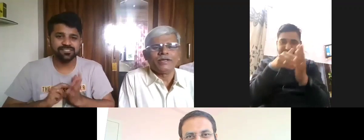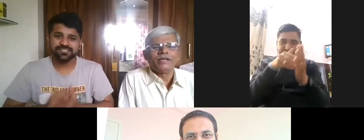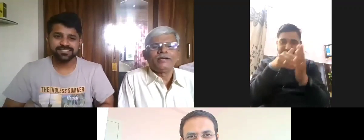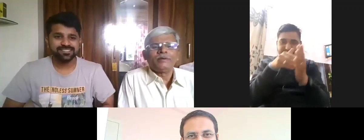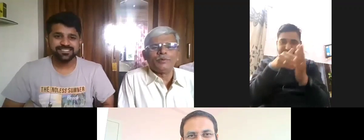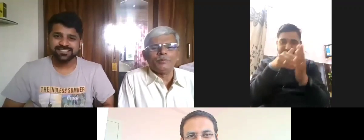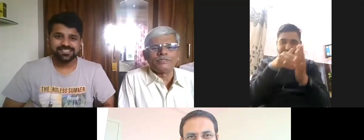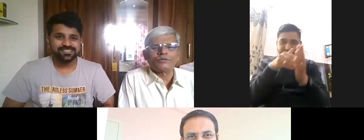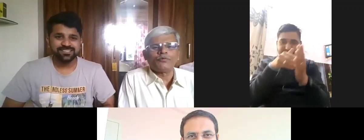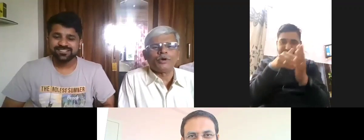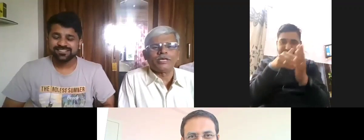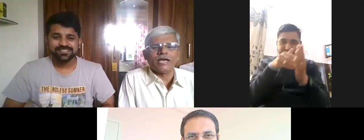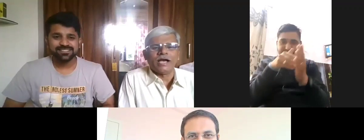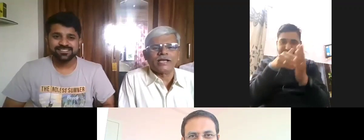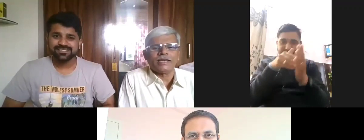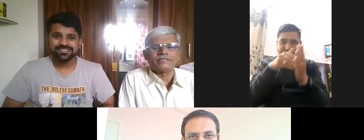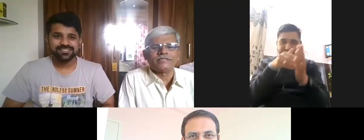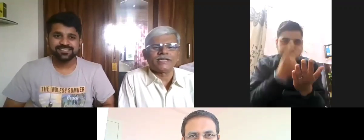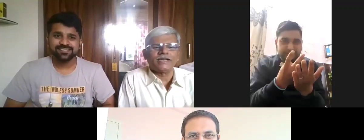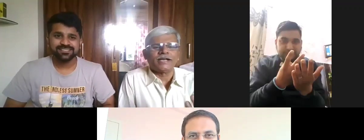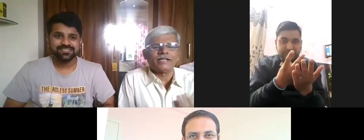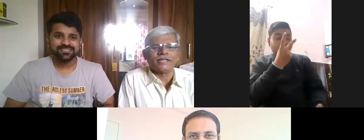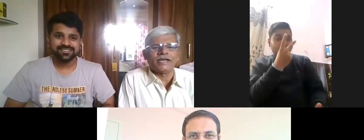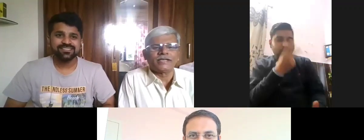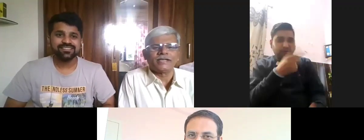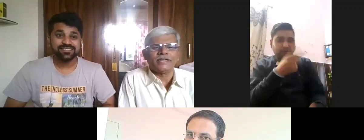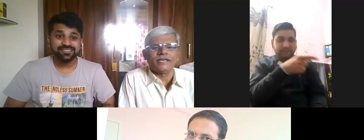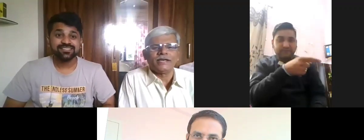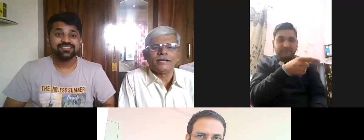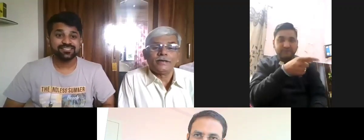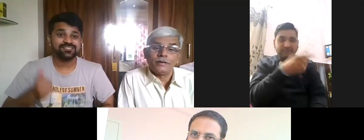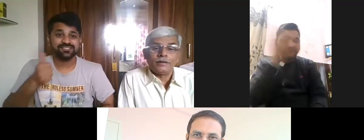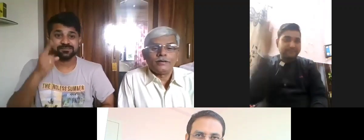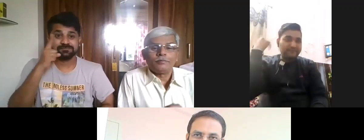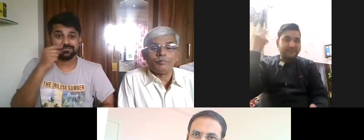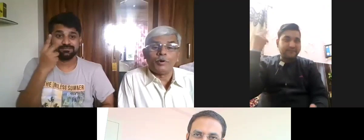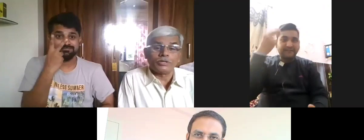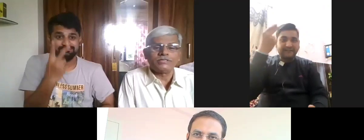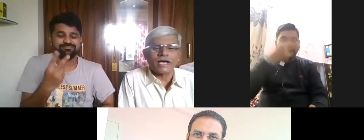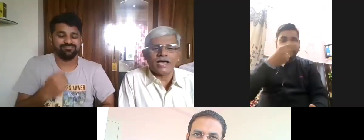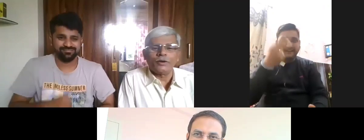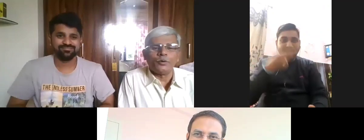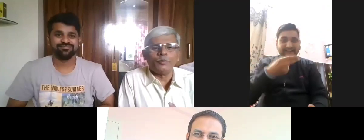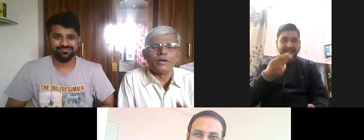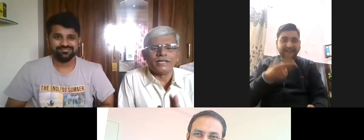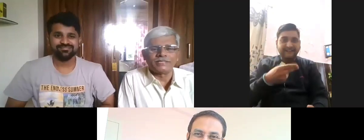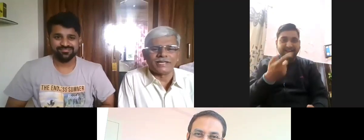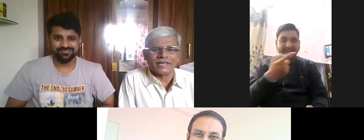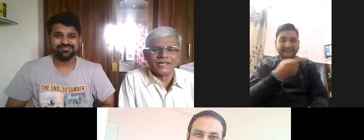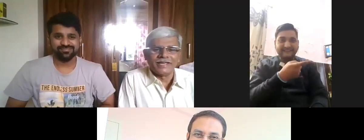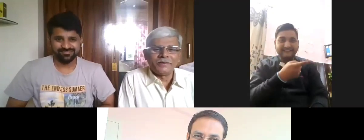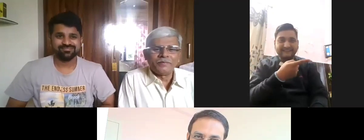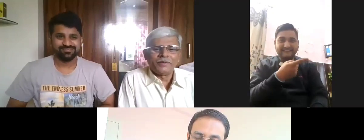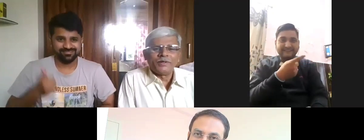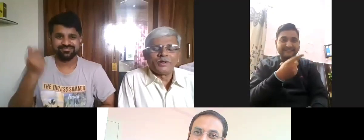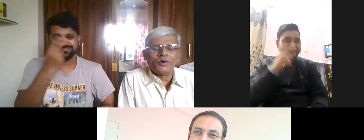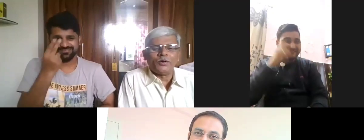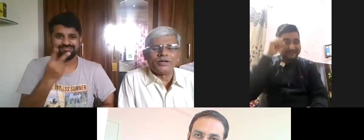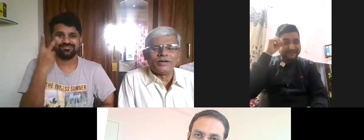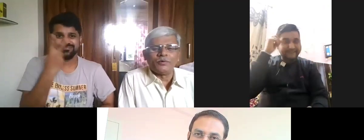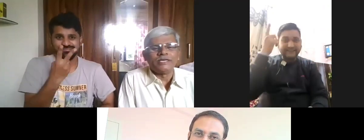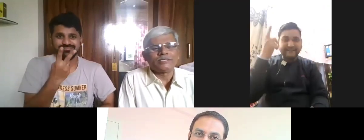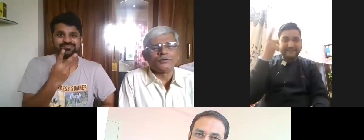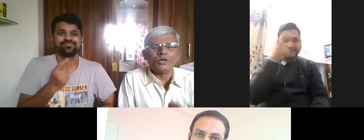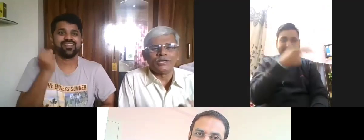इमीडिएटली मेरे मिसेस को फोन किया कि ऐसा ऐसा एक लड़का तेरे लड़के के लिए बहुत अच्छा है, गोल्ड मेडलिस्ट है,